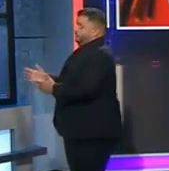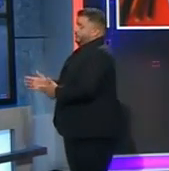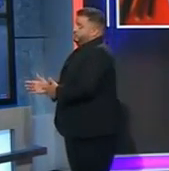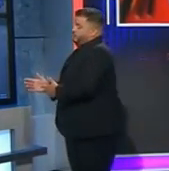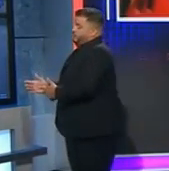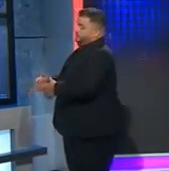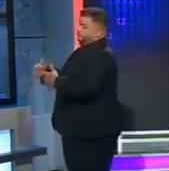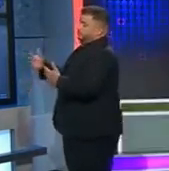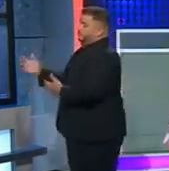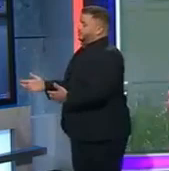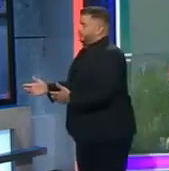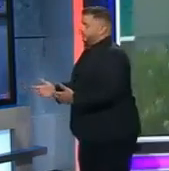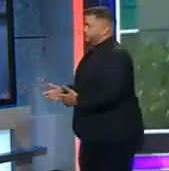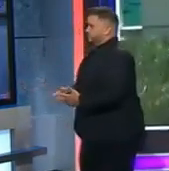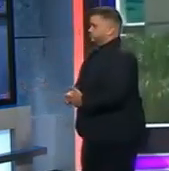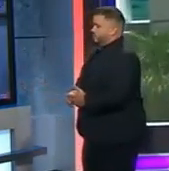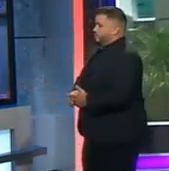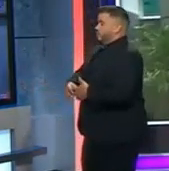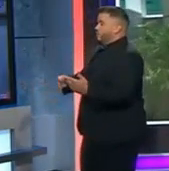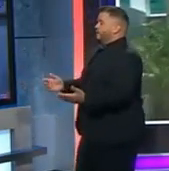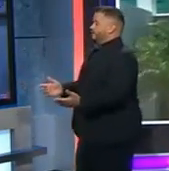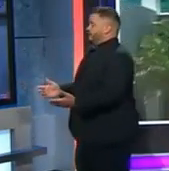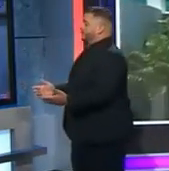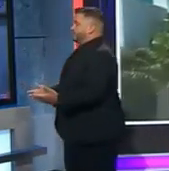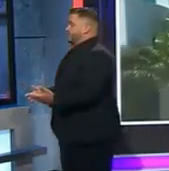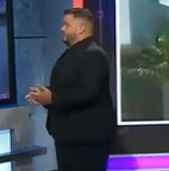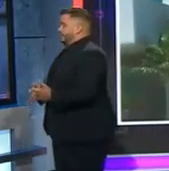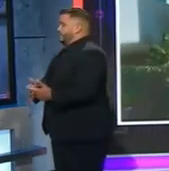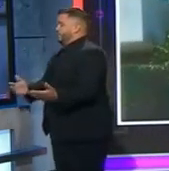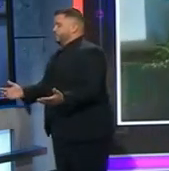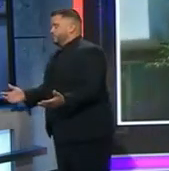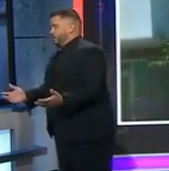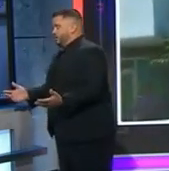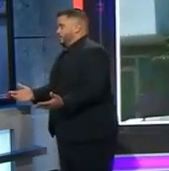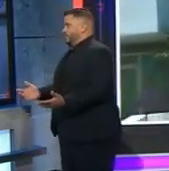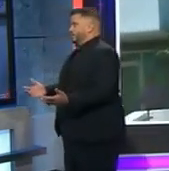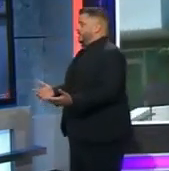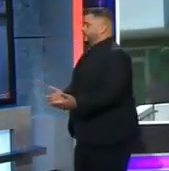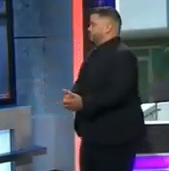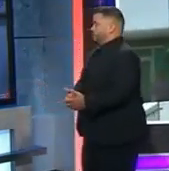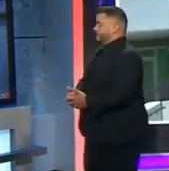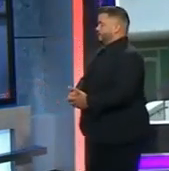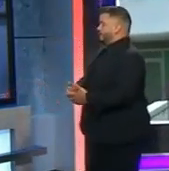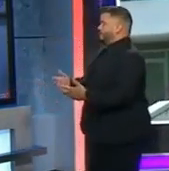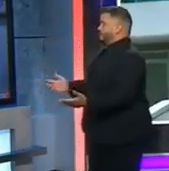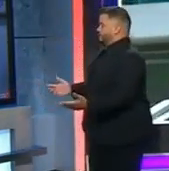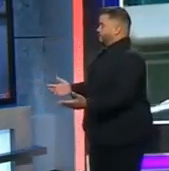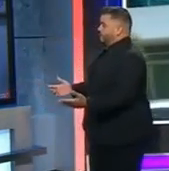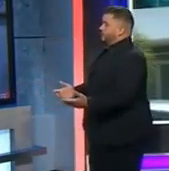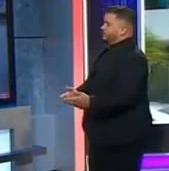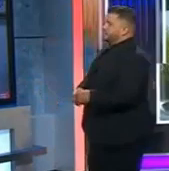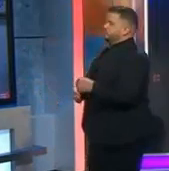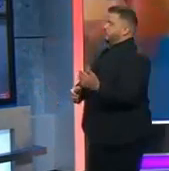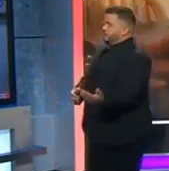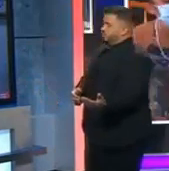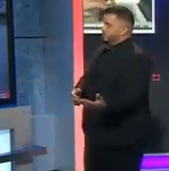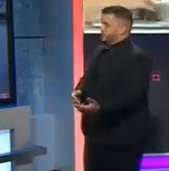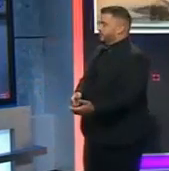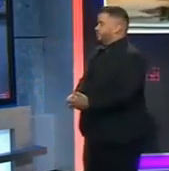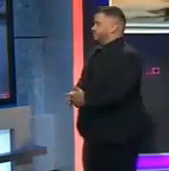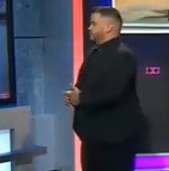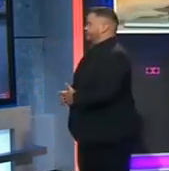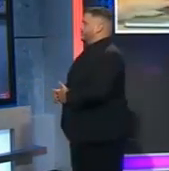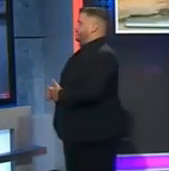y no fue revocado hasta posteriormente por el Tribunal Supremo, pero aún así ya estos fondos y dineros están disponibles hace casi un año. Se anunciaron